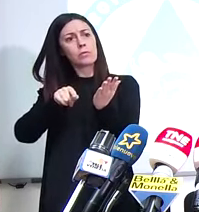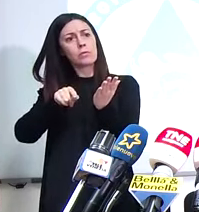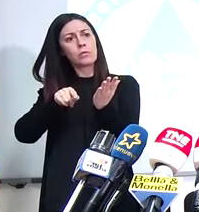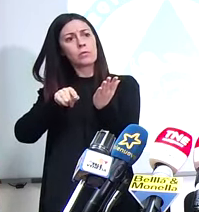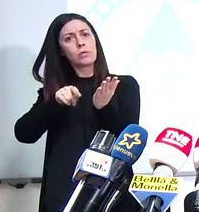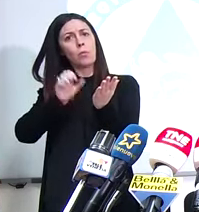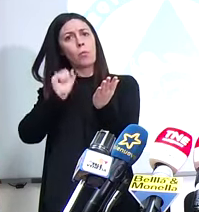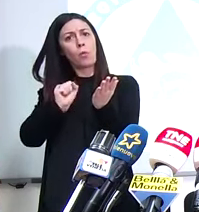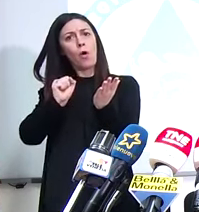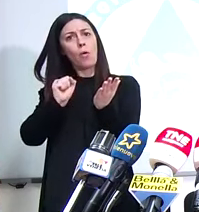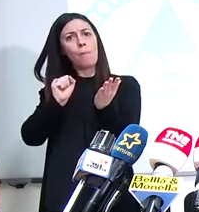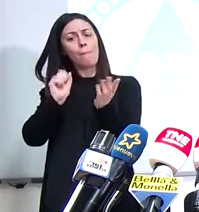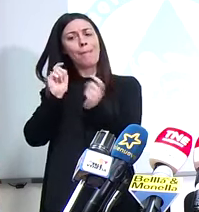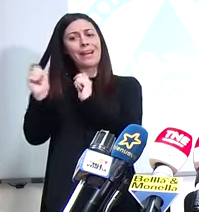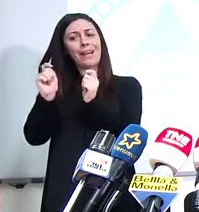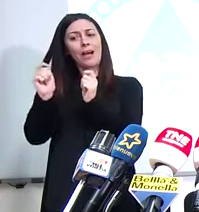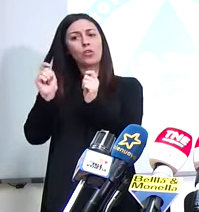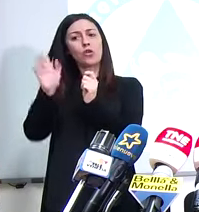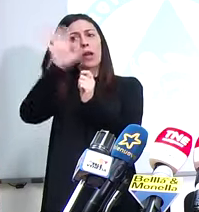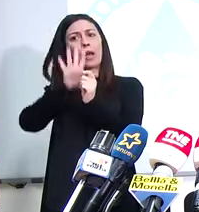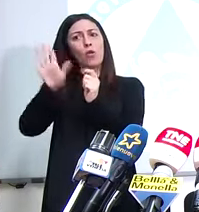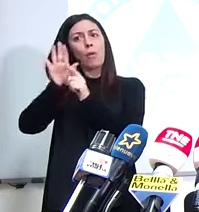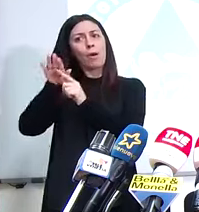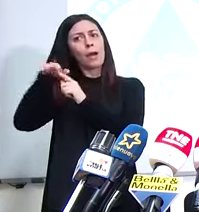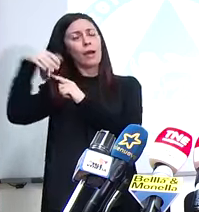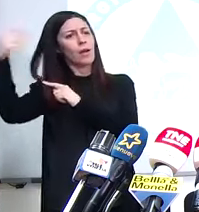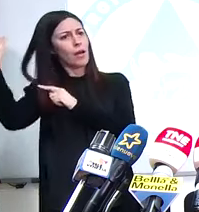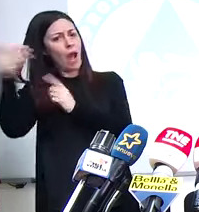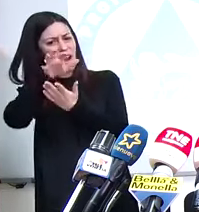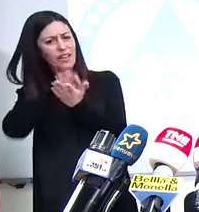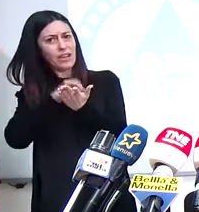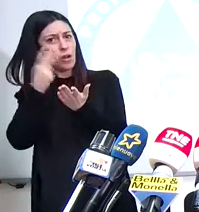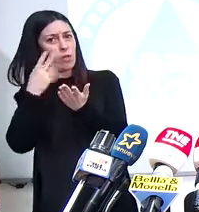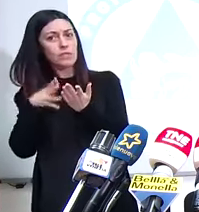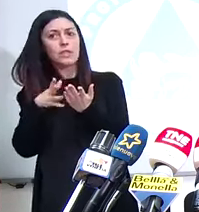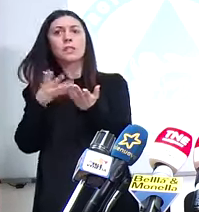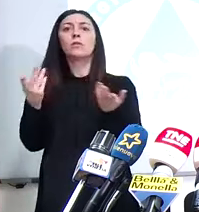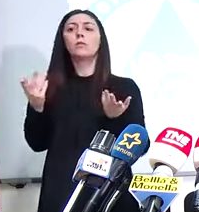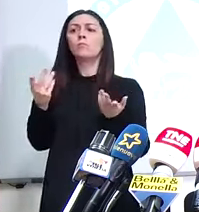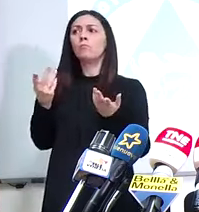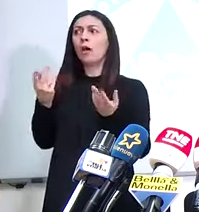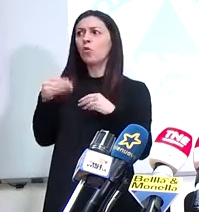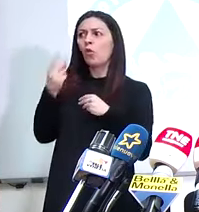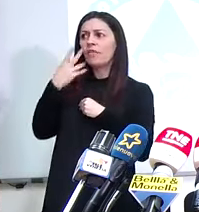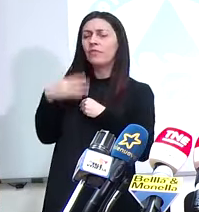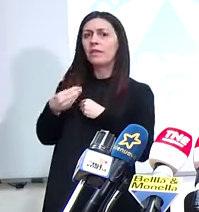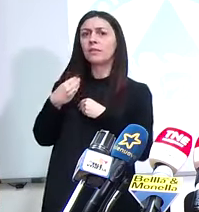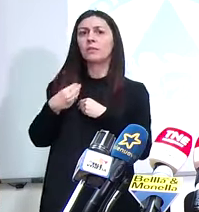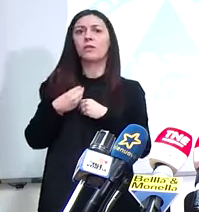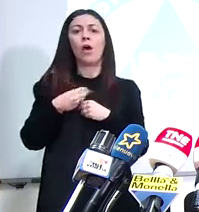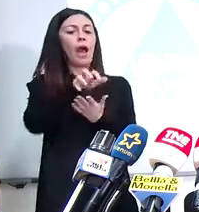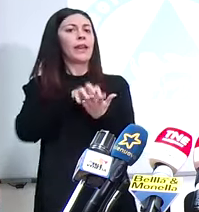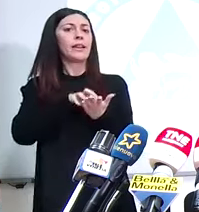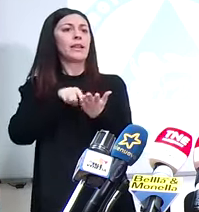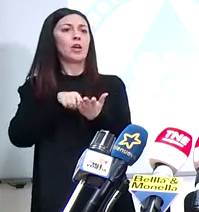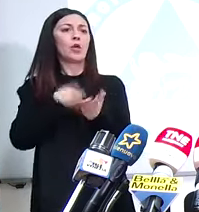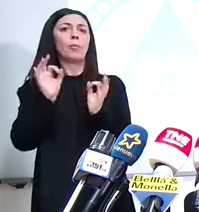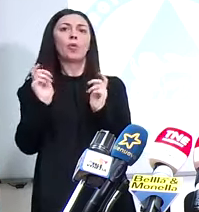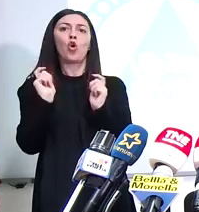solo è un articolo del corriere del veneto di oggi ho trovato noi non possiamo proprio averlo visto